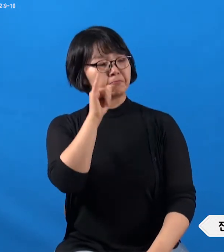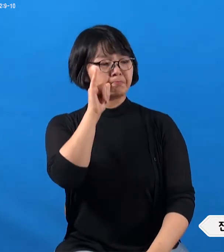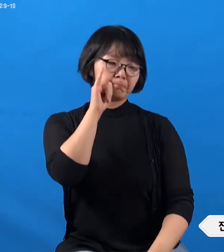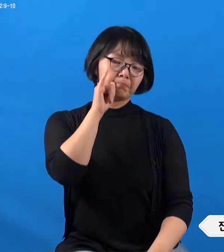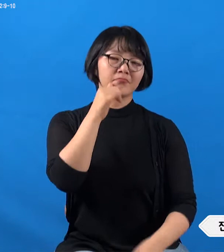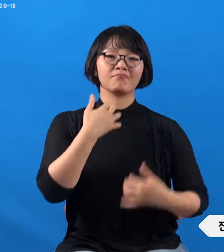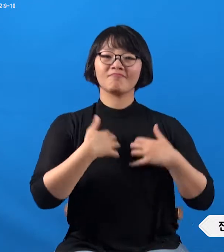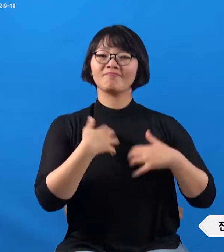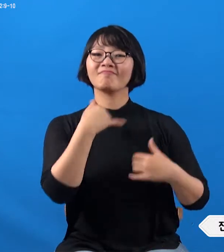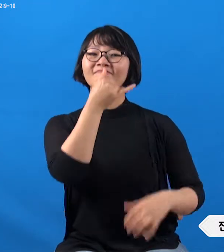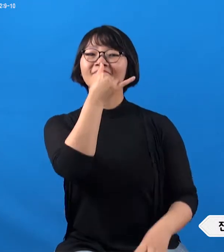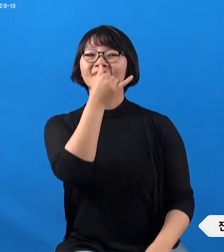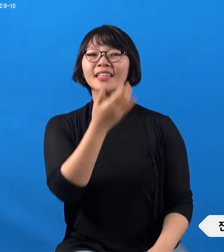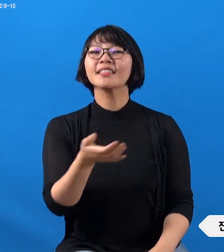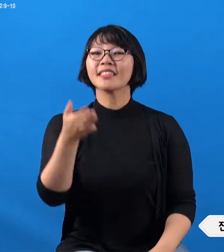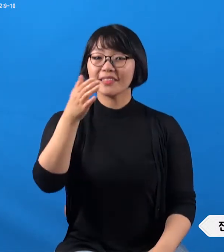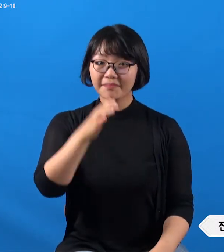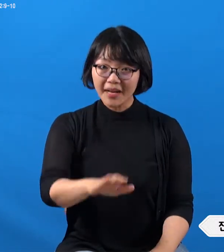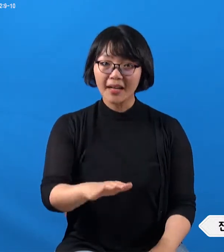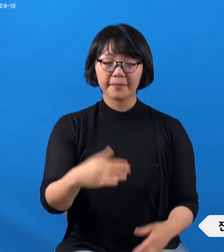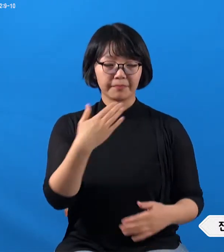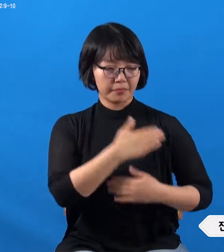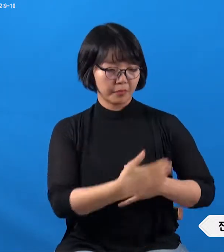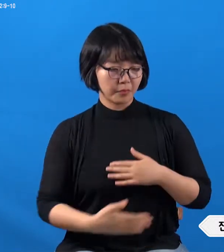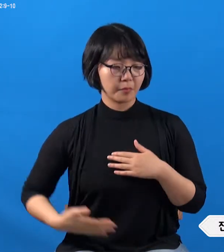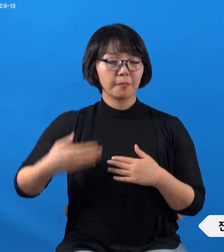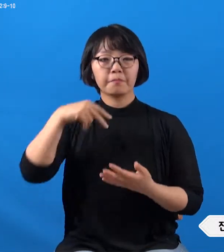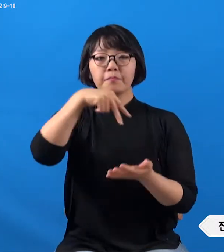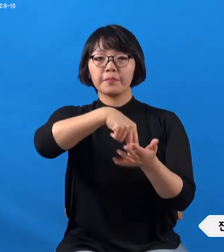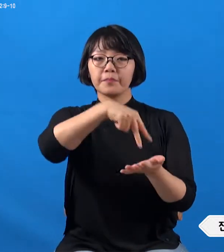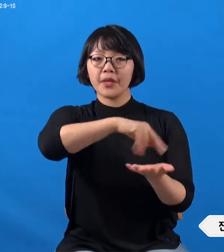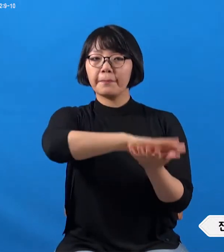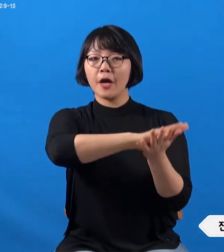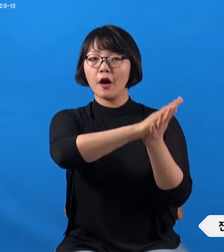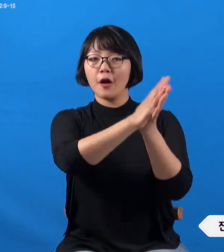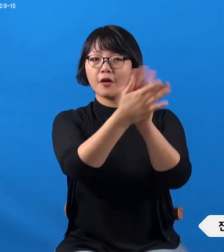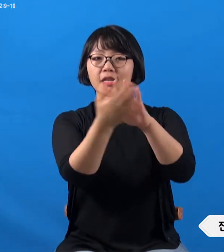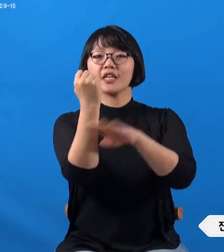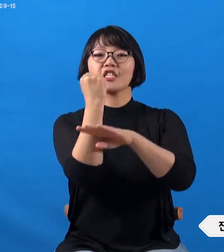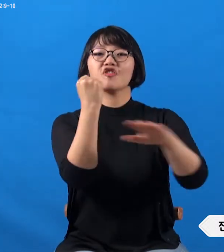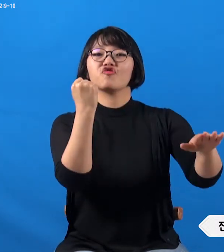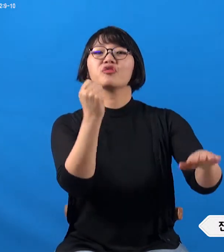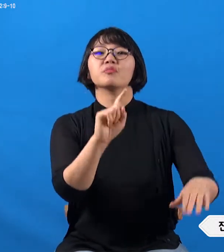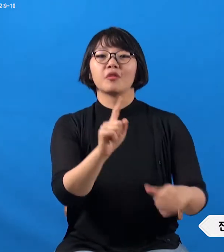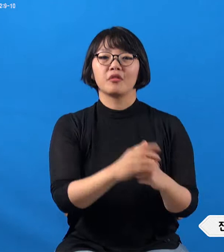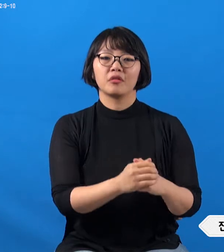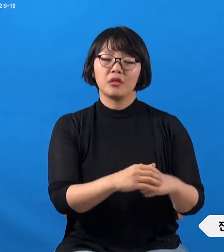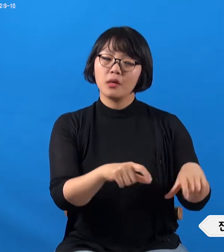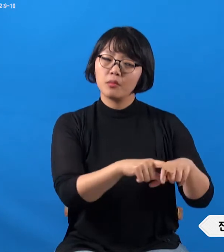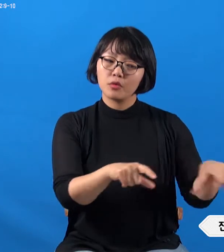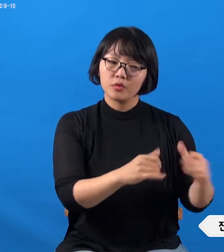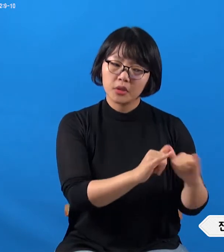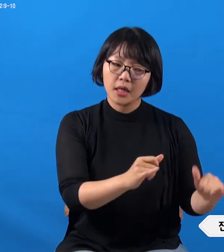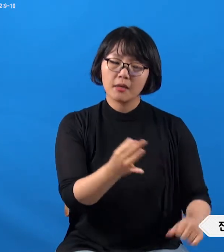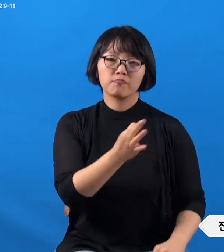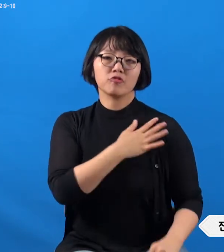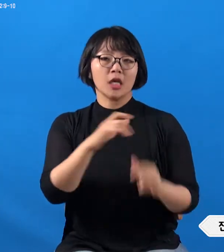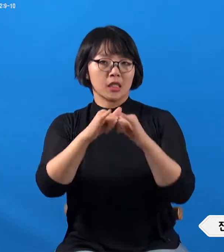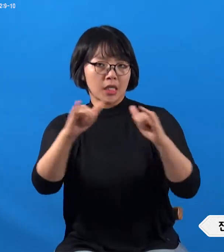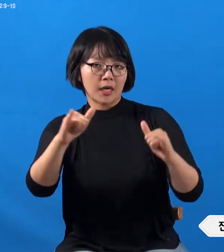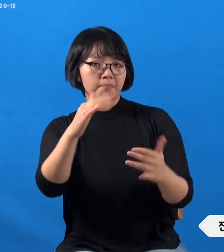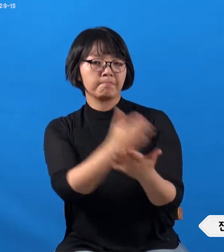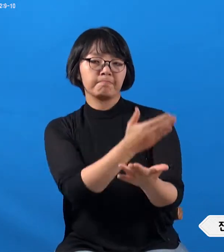재미있기도 하지만 그 신분의 변화의 가장 중요한 기준을 재벌과 서민의 모습으로 그려놓았다는